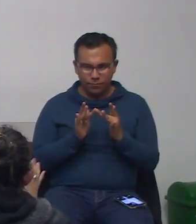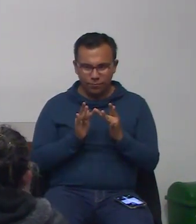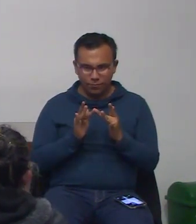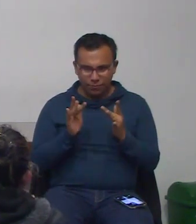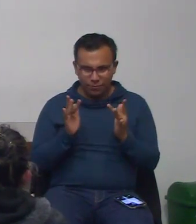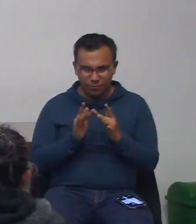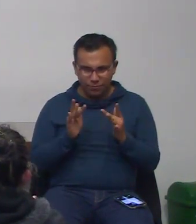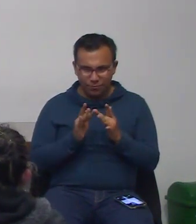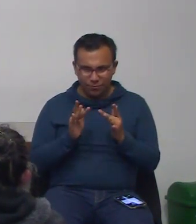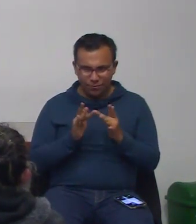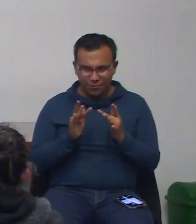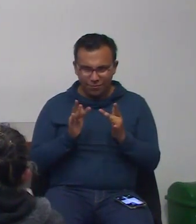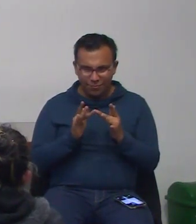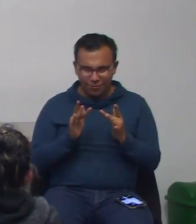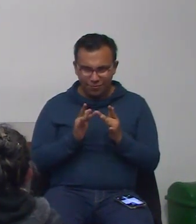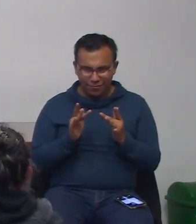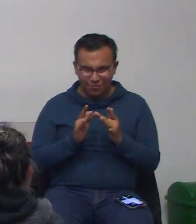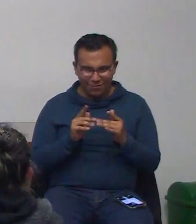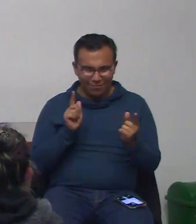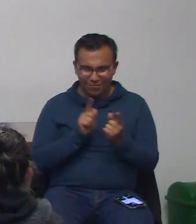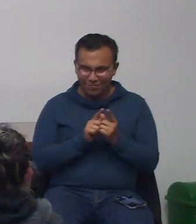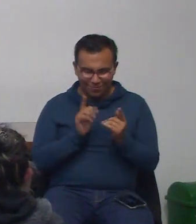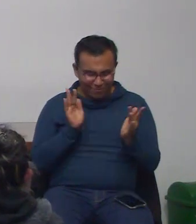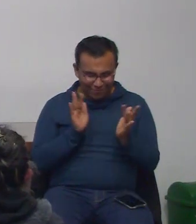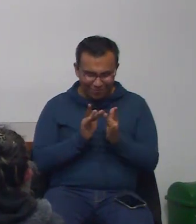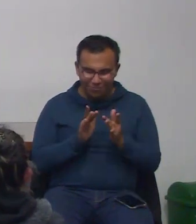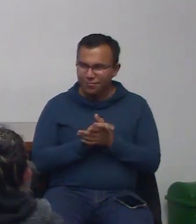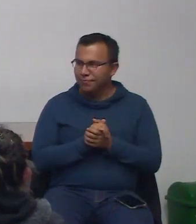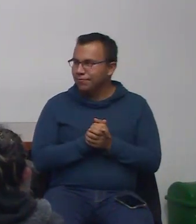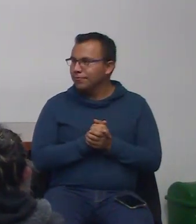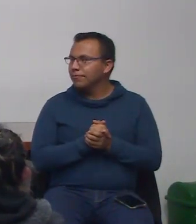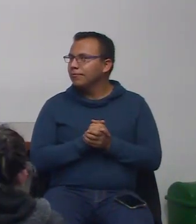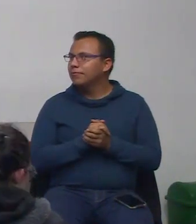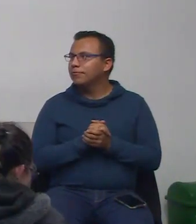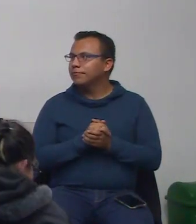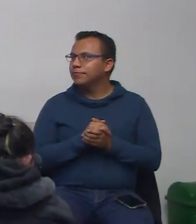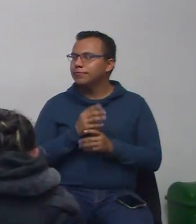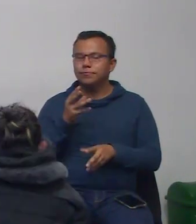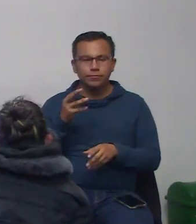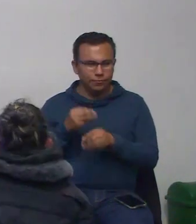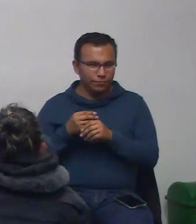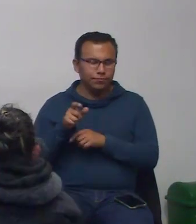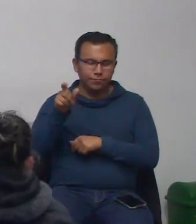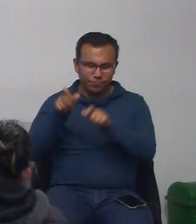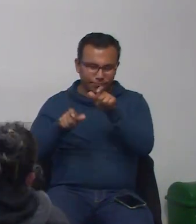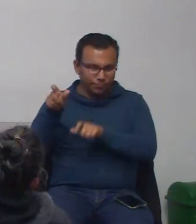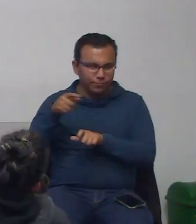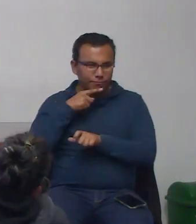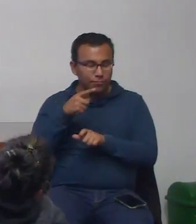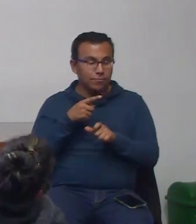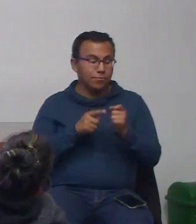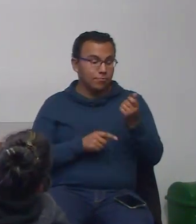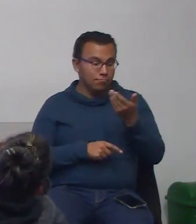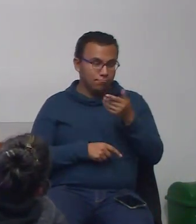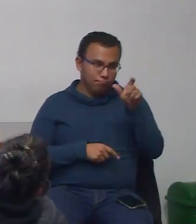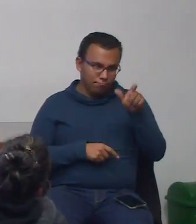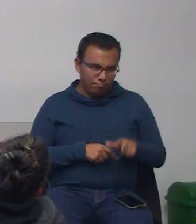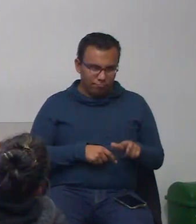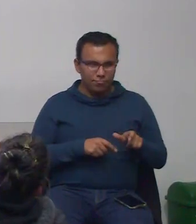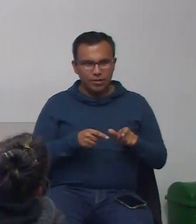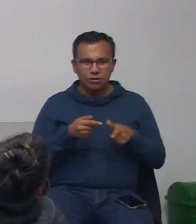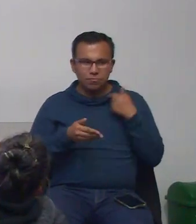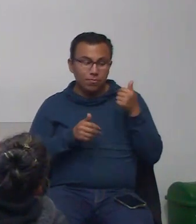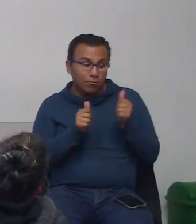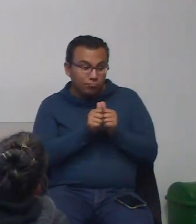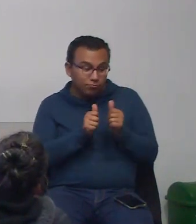está más atento eh sigue más instrucciones e entonces vimos pertinente que ella nos ayudara Óscar con ese